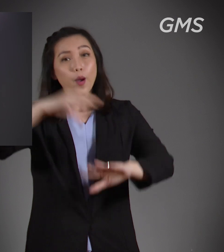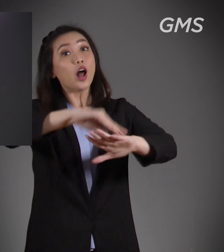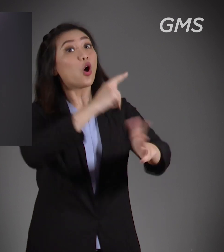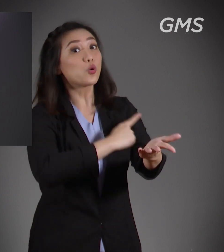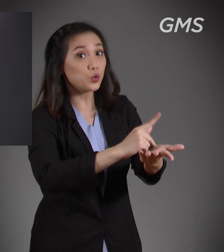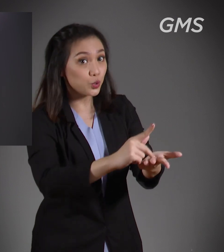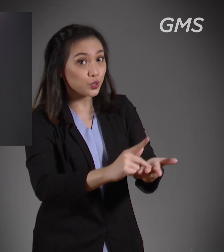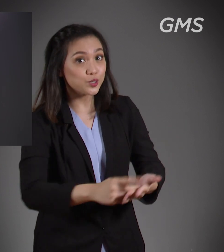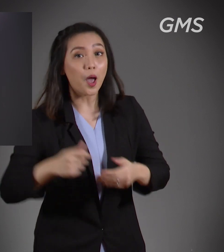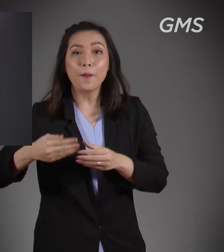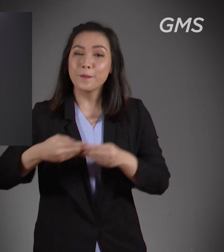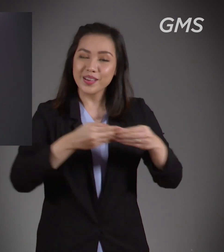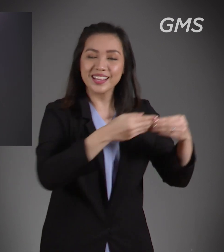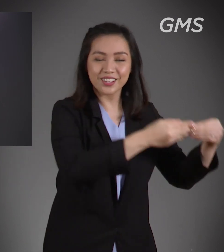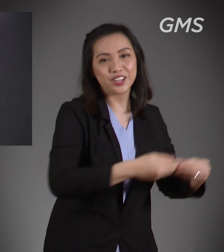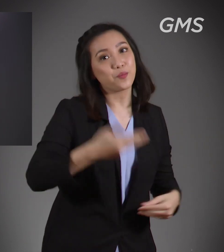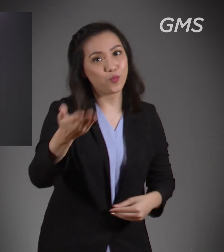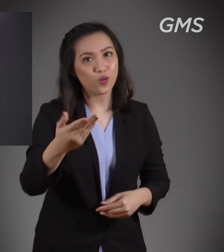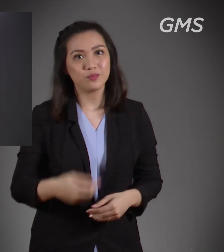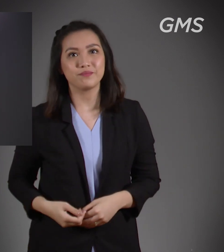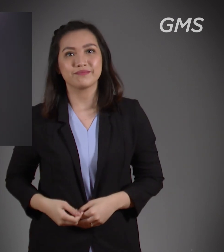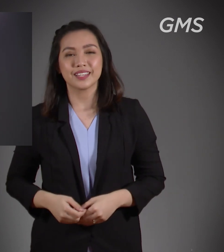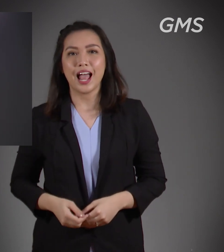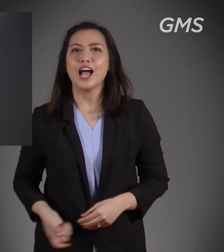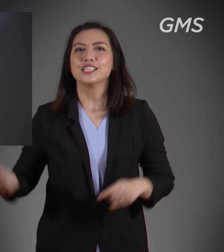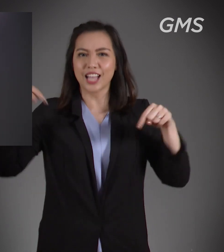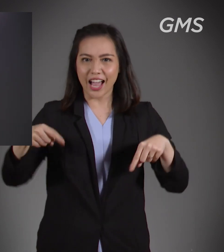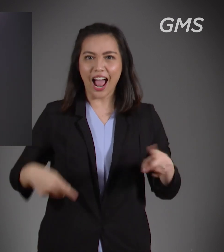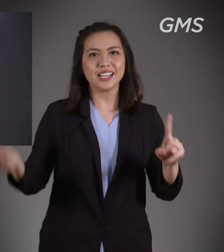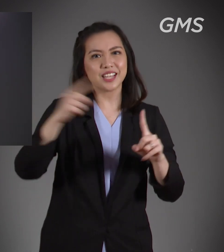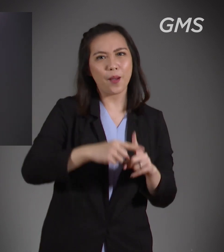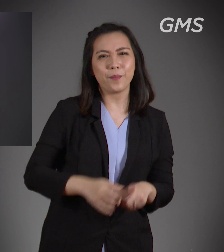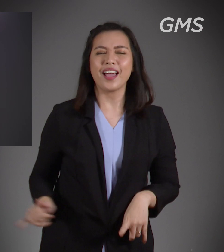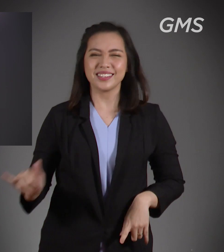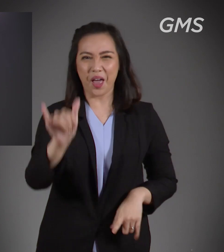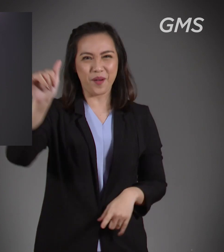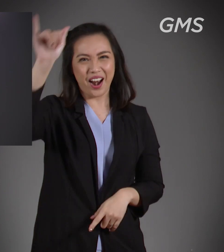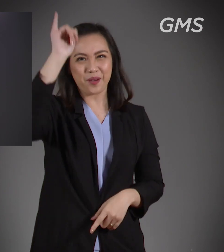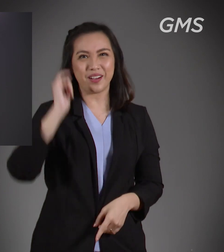Kudus menyertai Anda dan saya sekalian dari sekarang sampai Maranatha Tuhan datang.